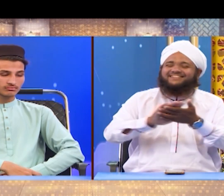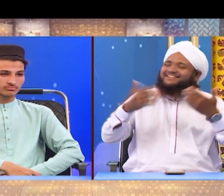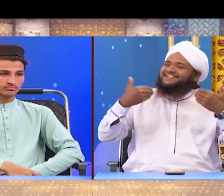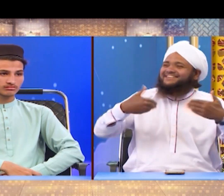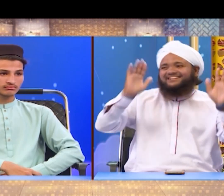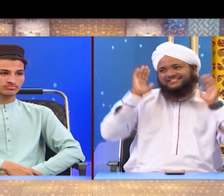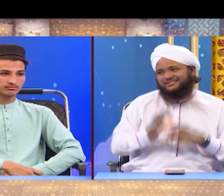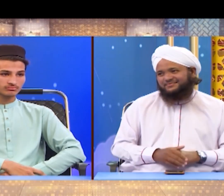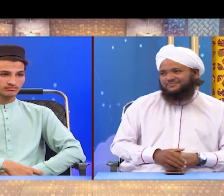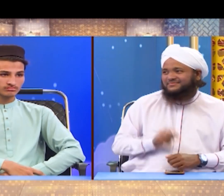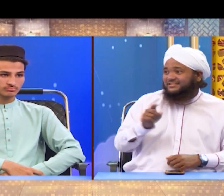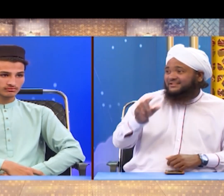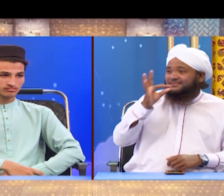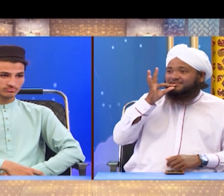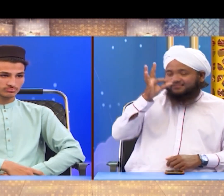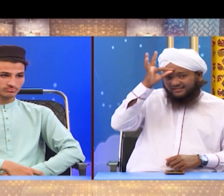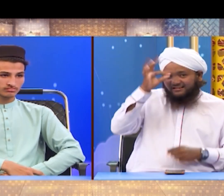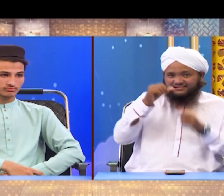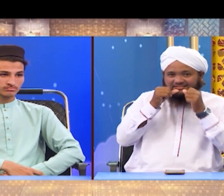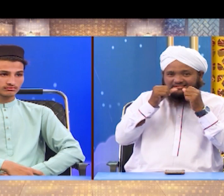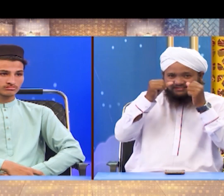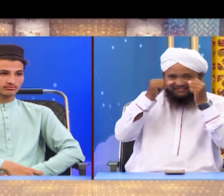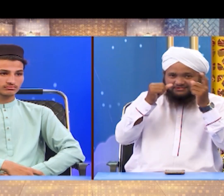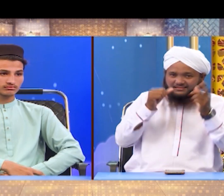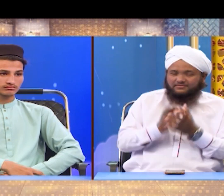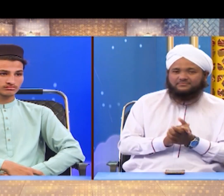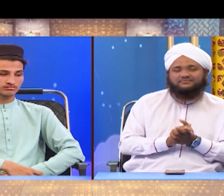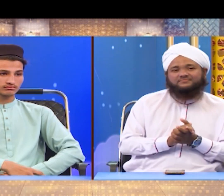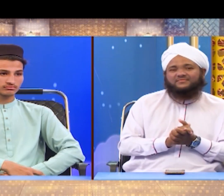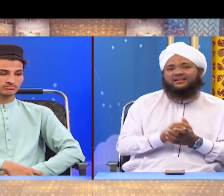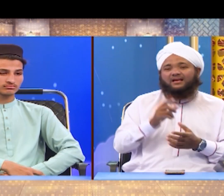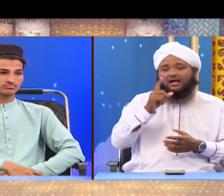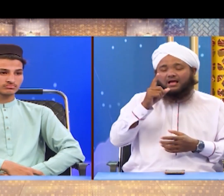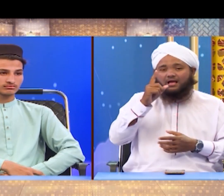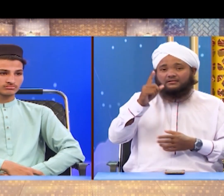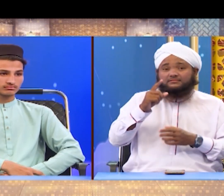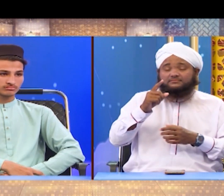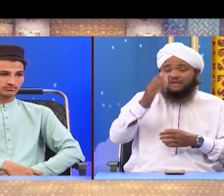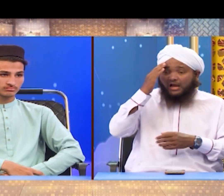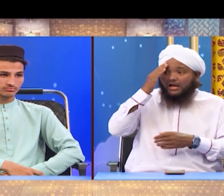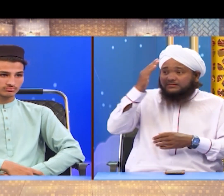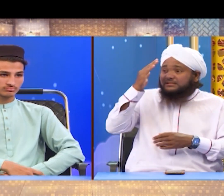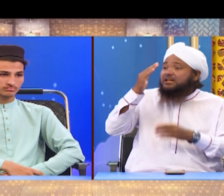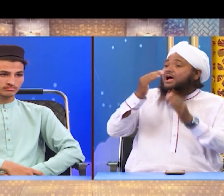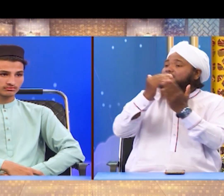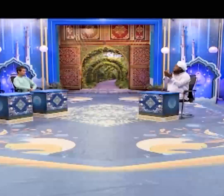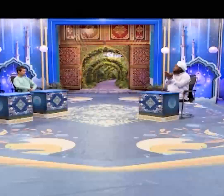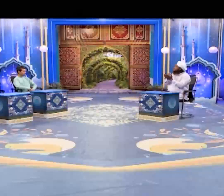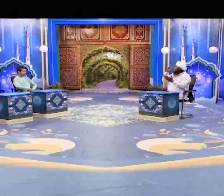آقا صلی اللہ تعالی علیہ وآلہ وسلم اللہ پاک کی طرف سے دین اسلام لے کر تشریف لائے تو دنیا